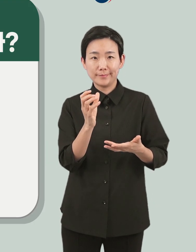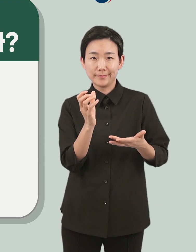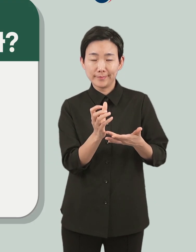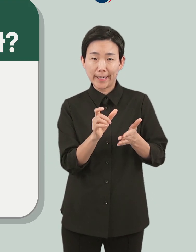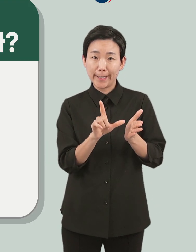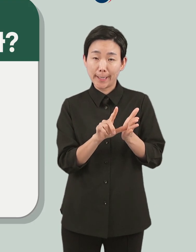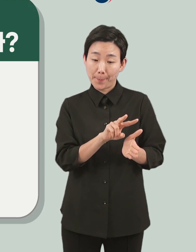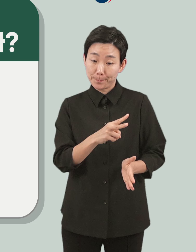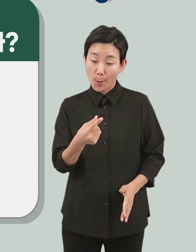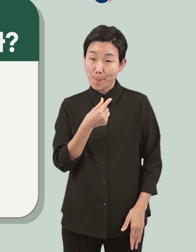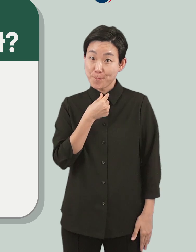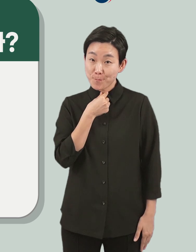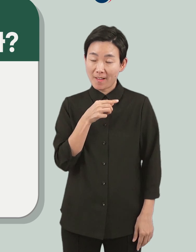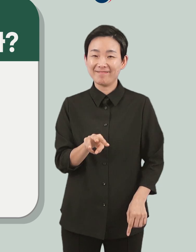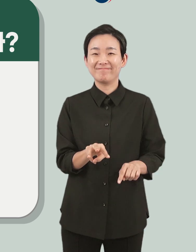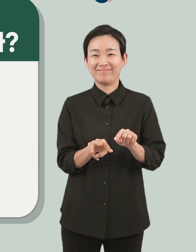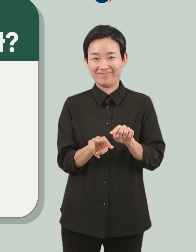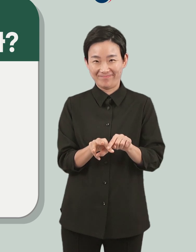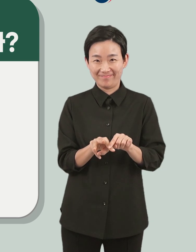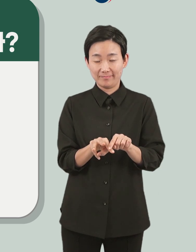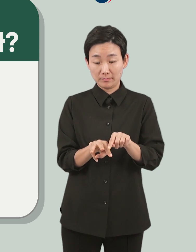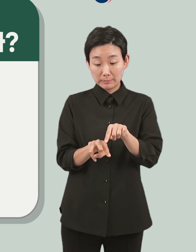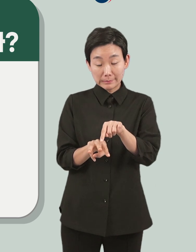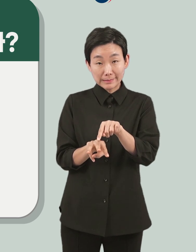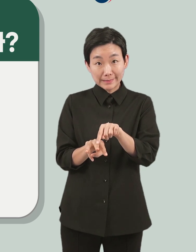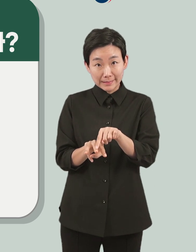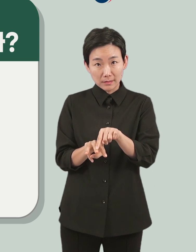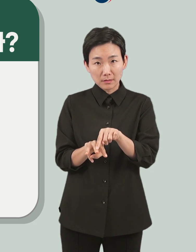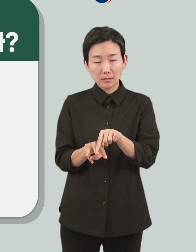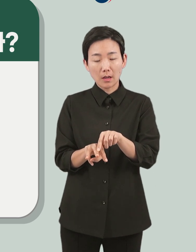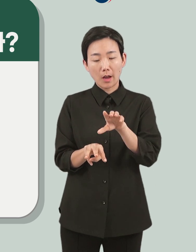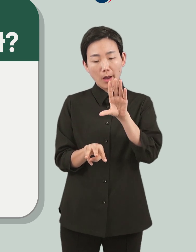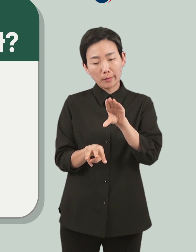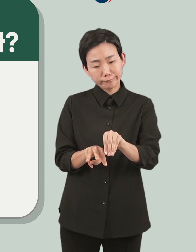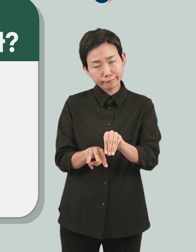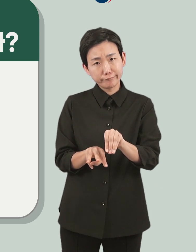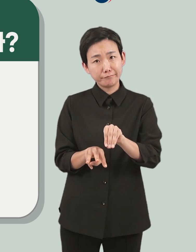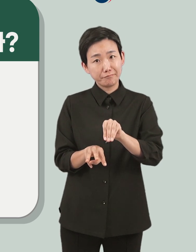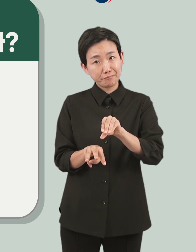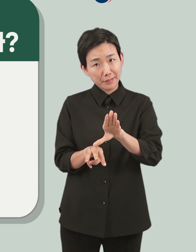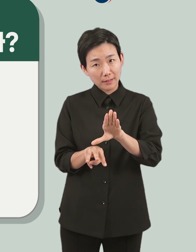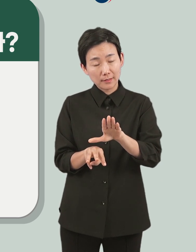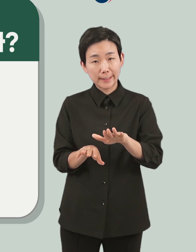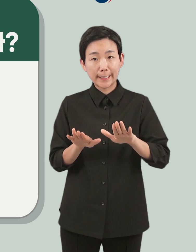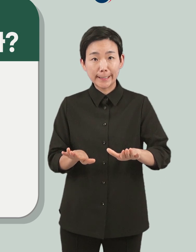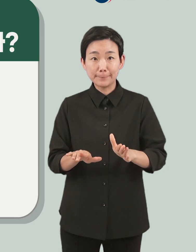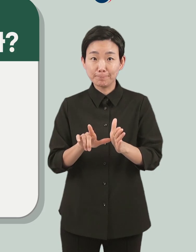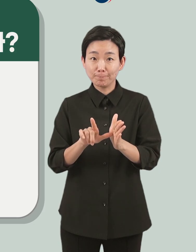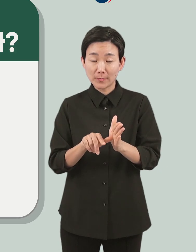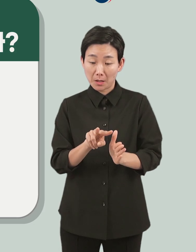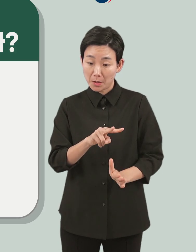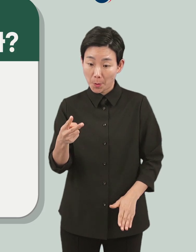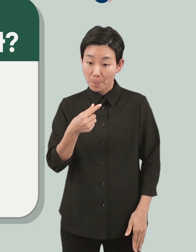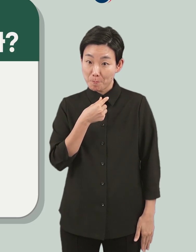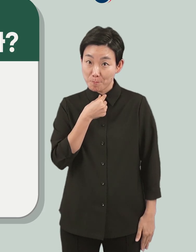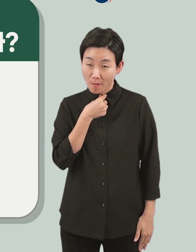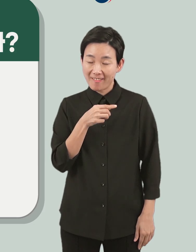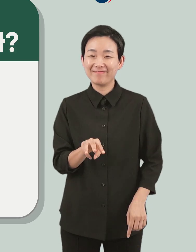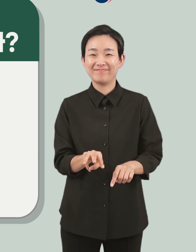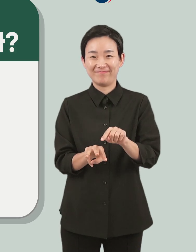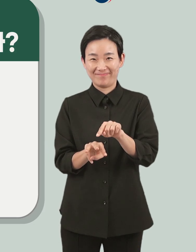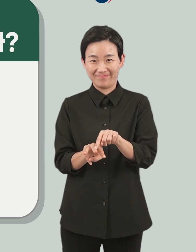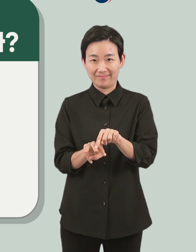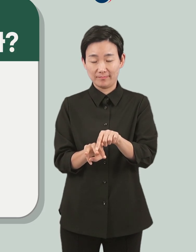시간을 설정할 때 사용합니다. 중간 버튼은 전원을 켜거나 끌 때, 시간을 설정할 때 사용합니다.